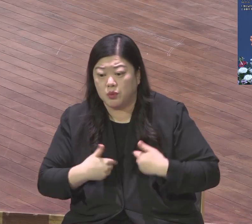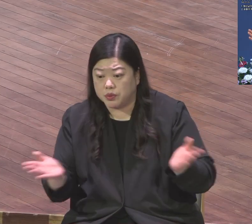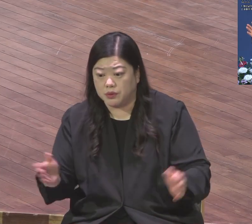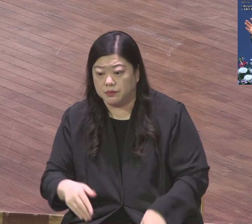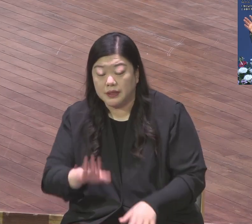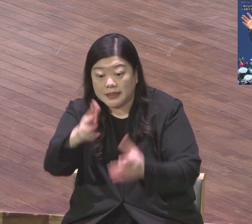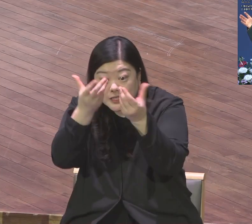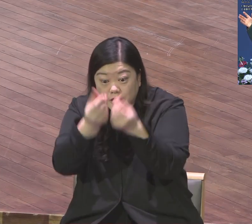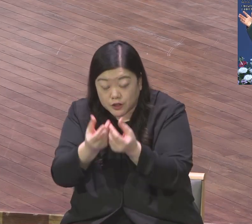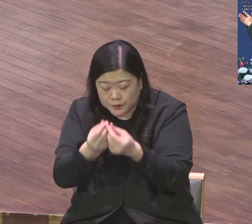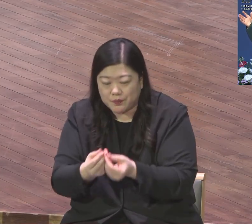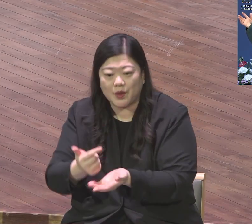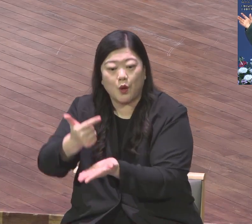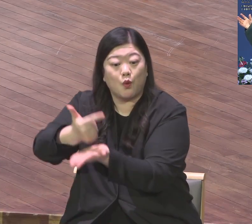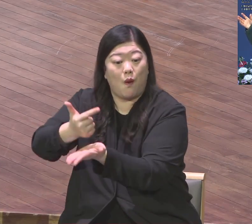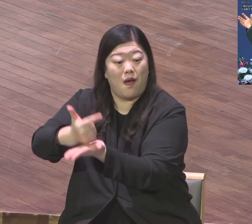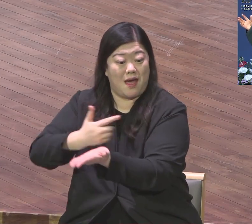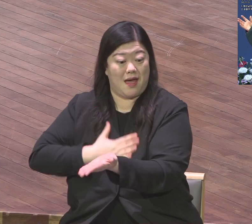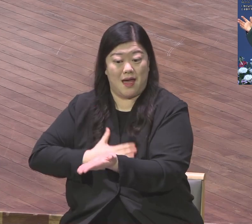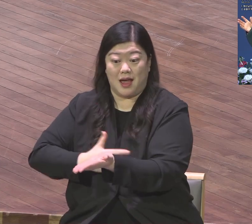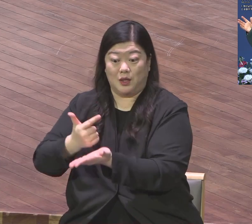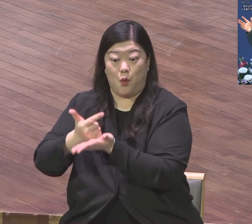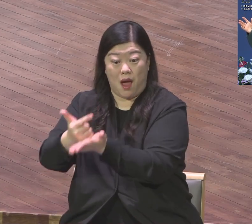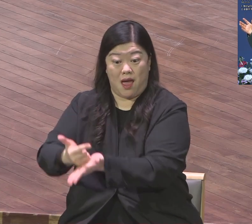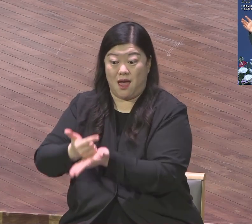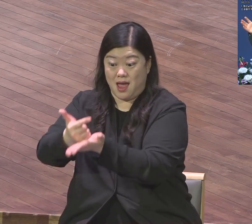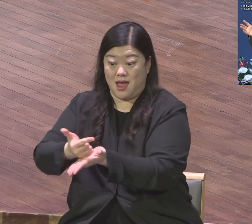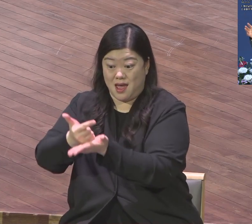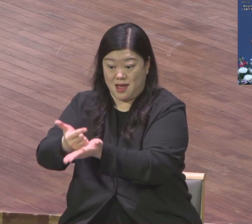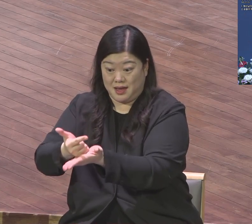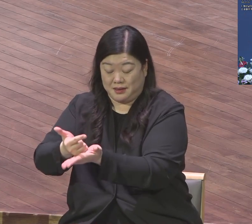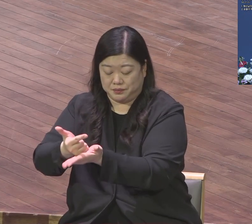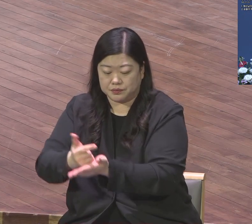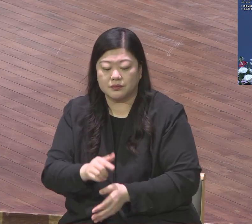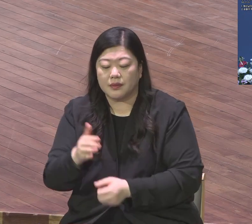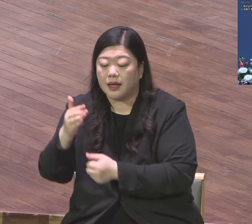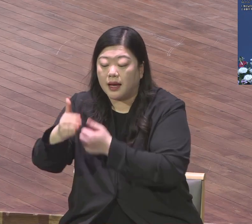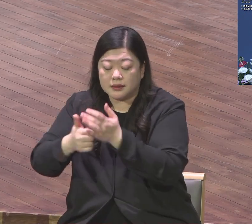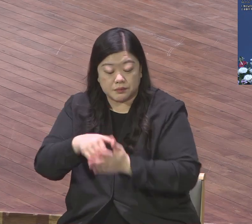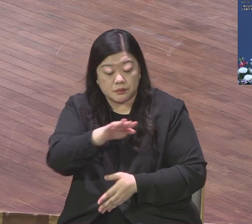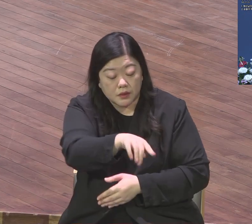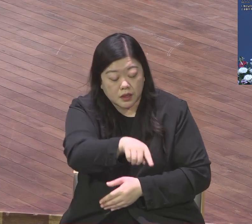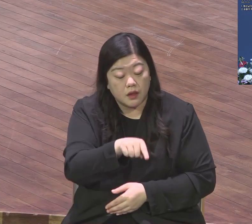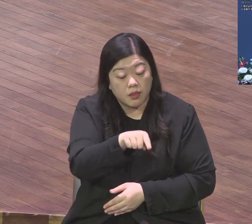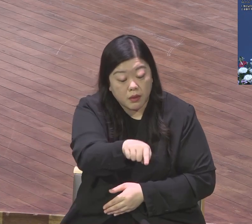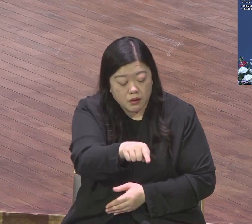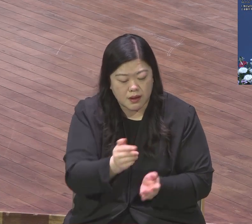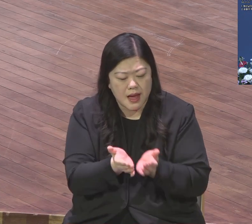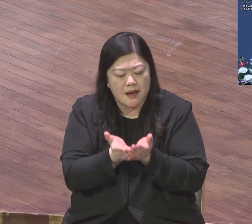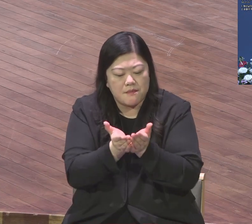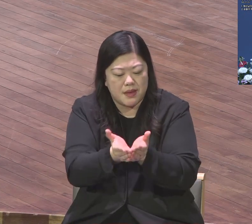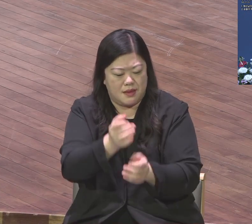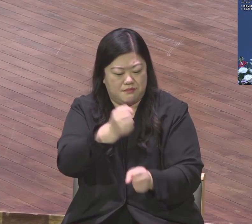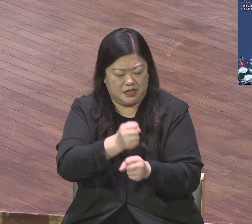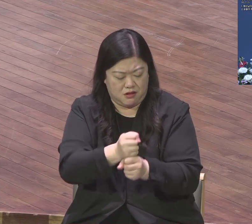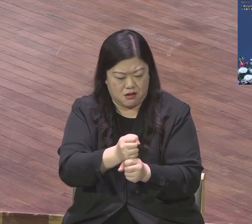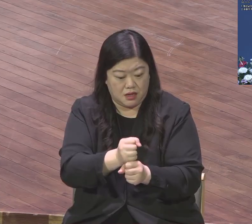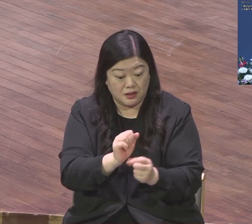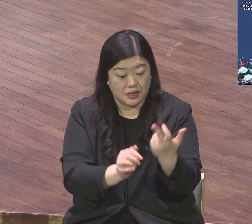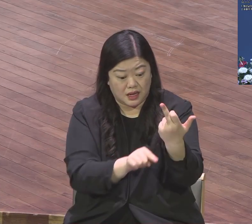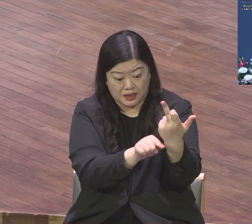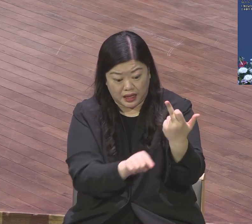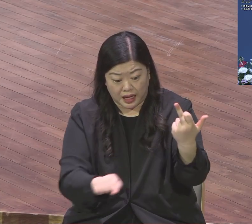산 꼭대기에 방주를 지어라 명령했습니다. 산 꼭대기에. 그